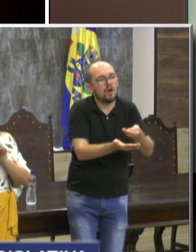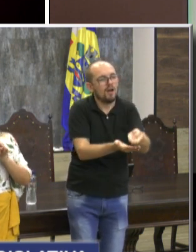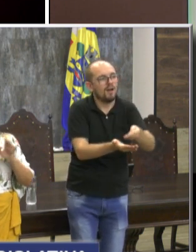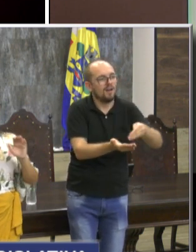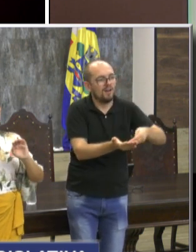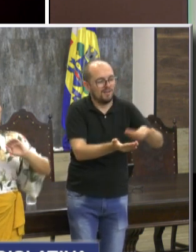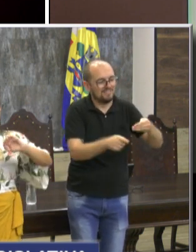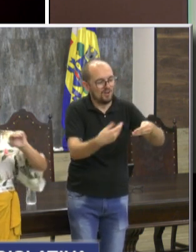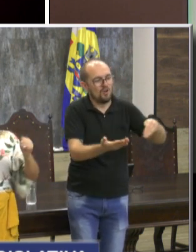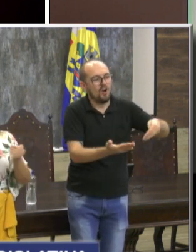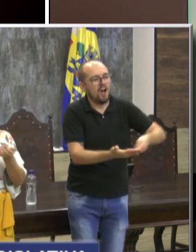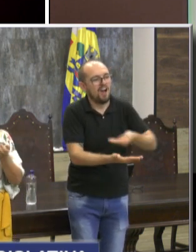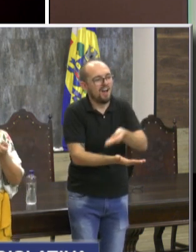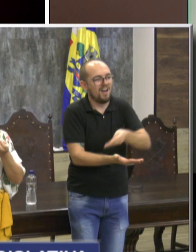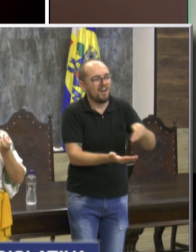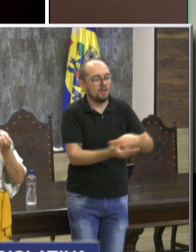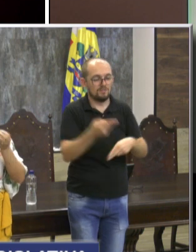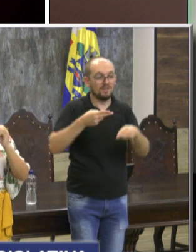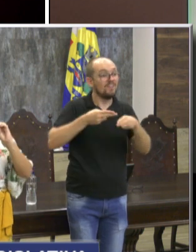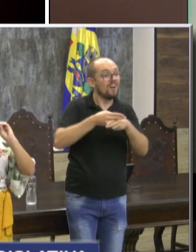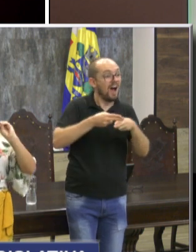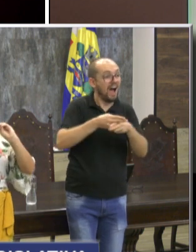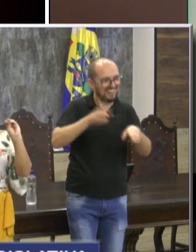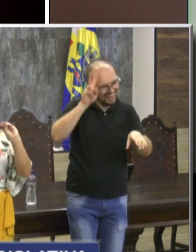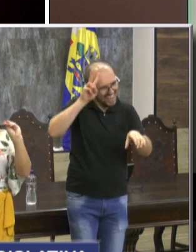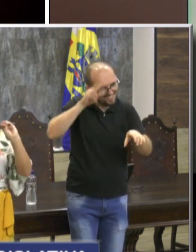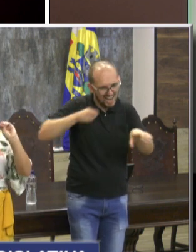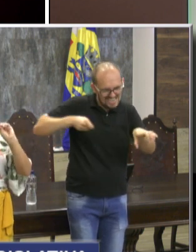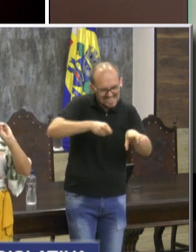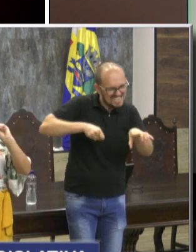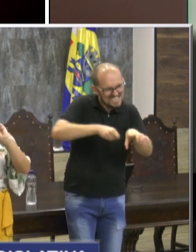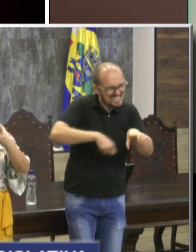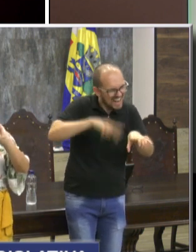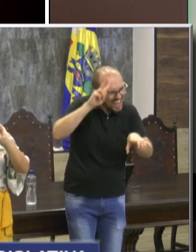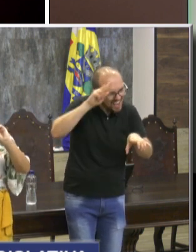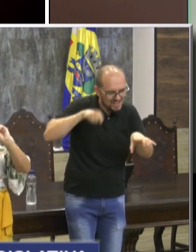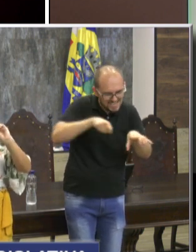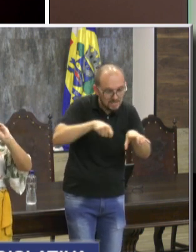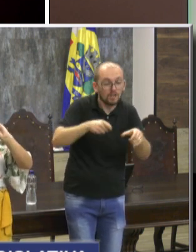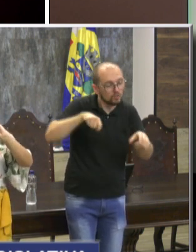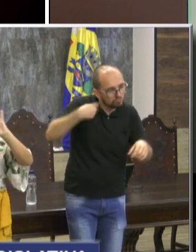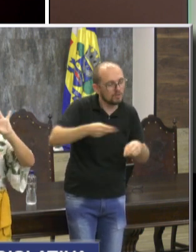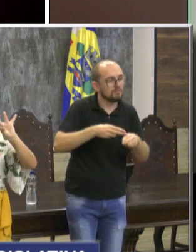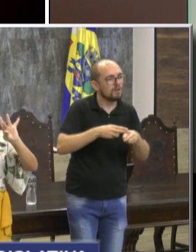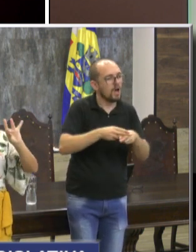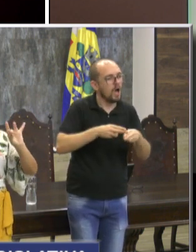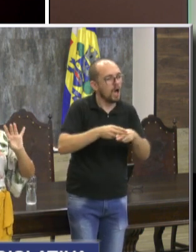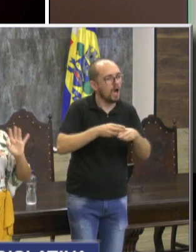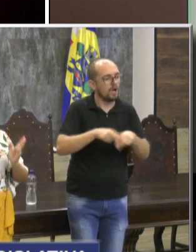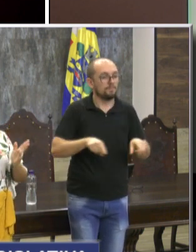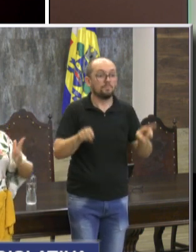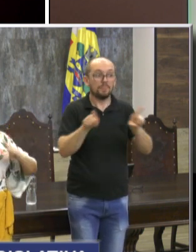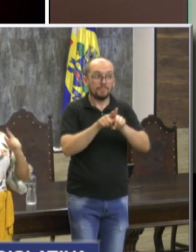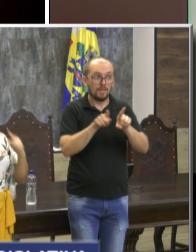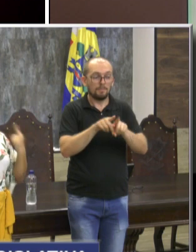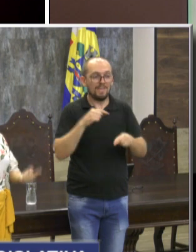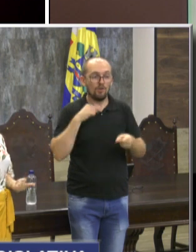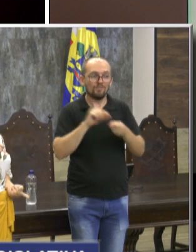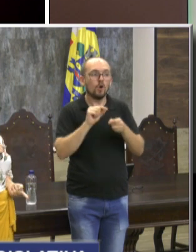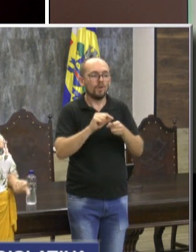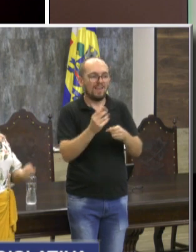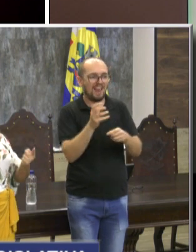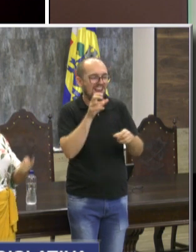laranja, a gente fazia assim, a gente cortava a casca da laranja, dava uma secadinha no micro-ondas e colava no caderno. Gustavo,